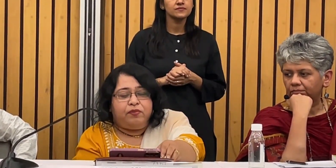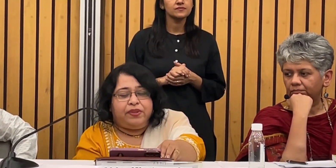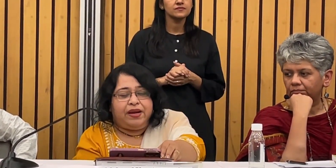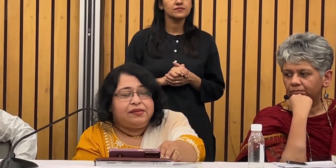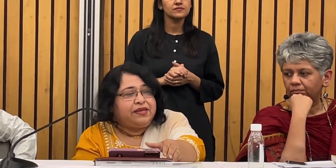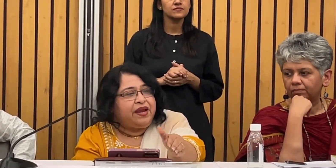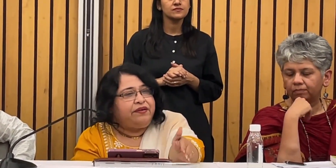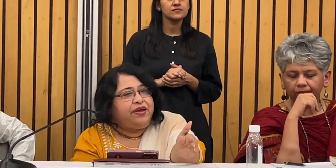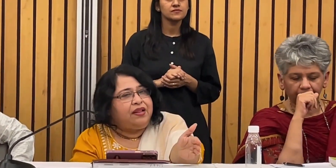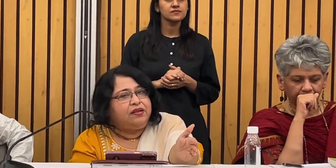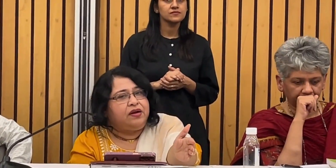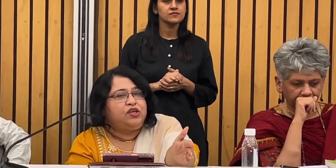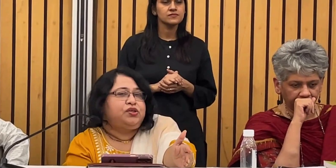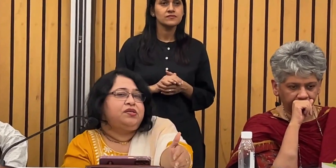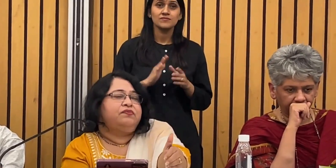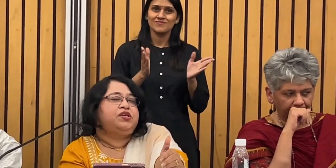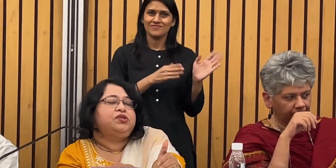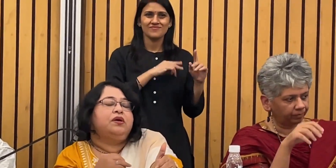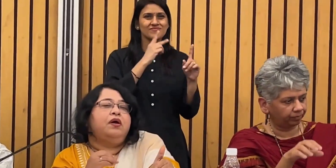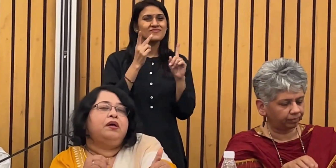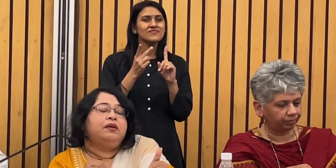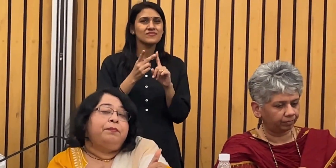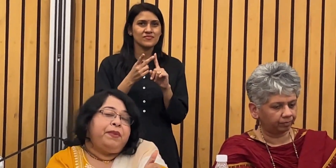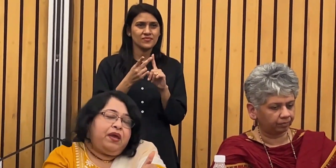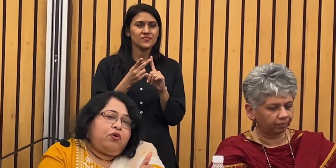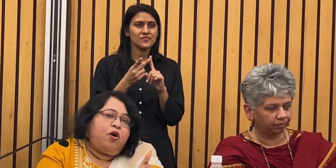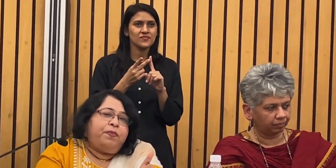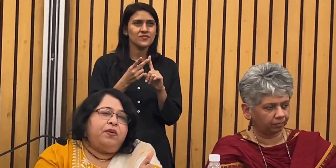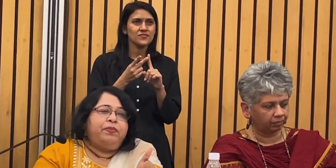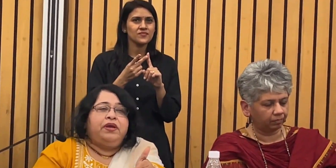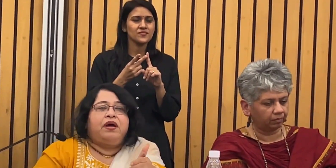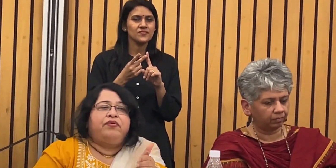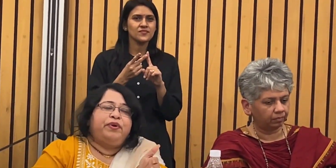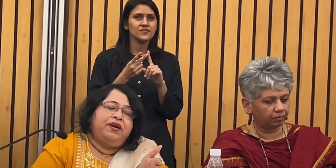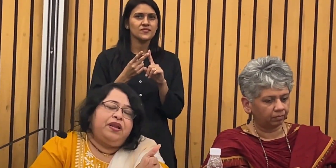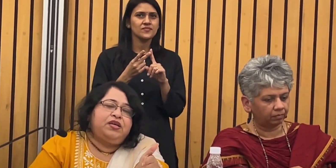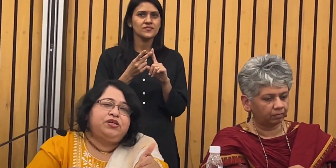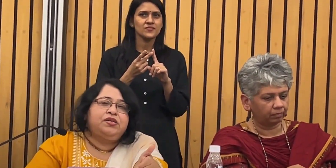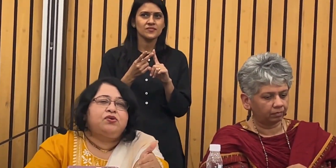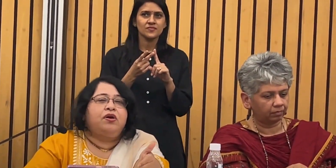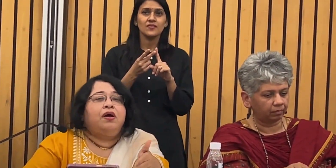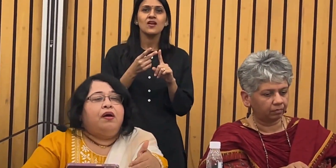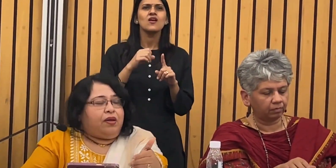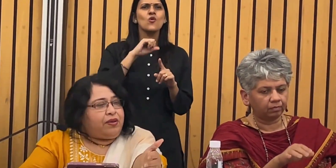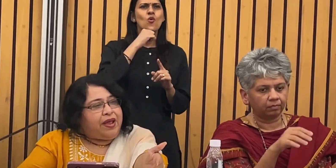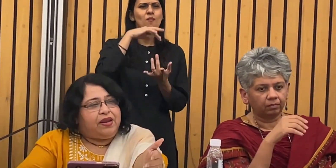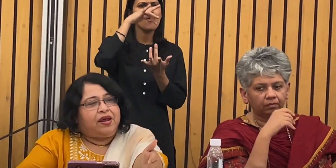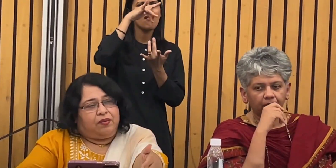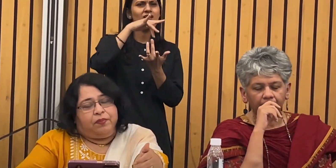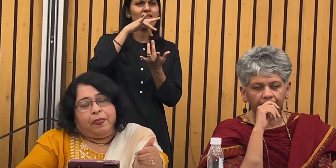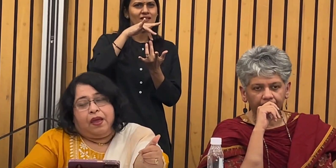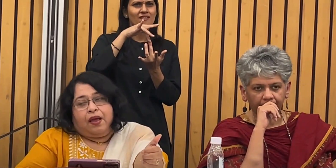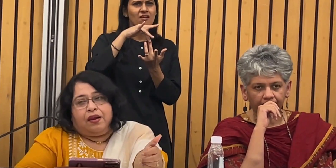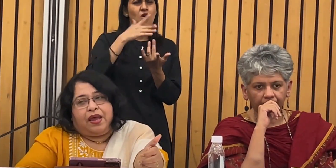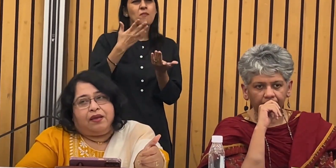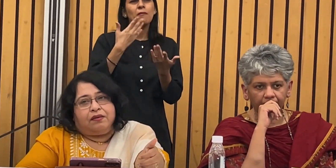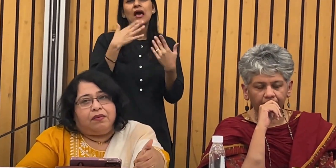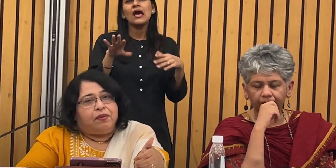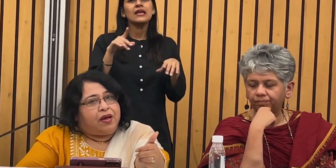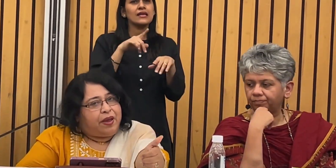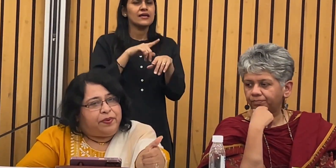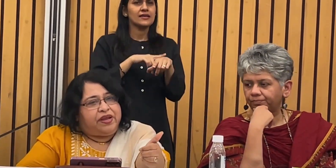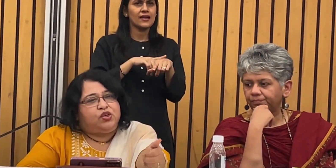Apart from that, secondary health conditions which may crop up in our middle ages or any time,